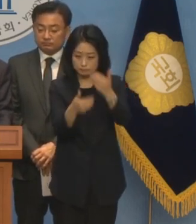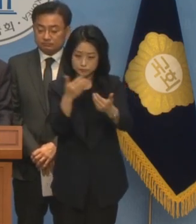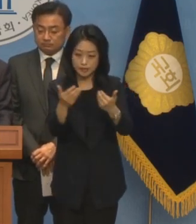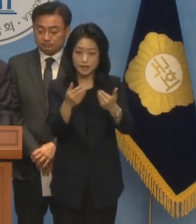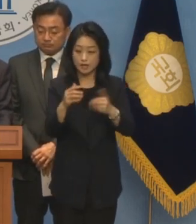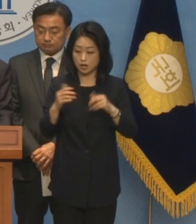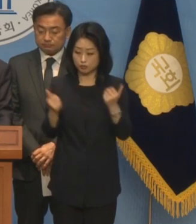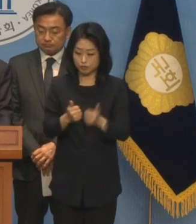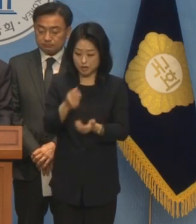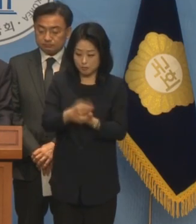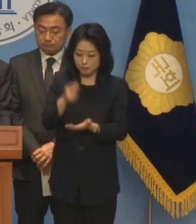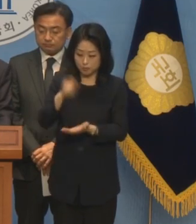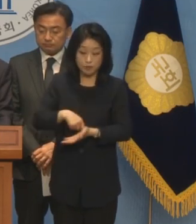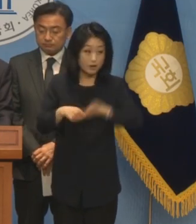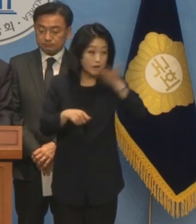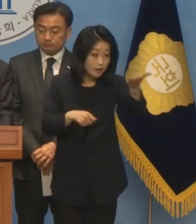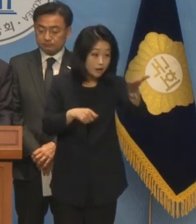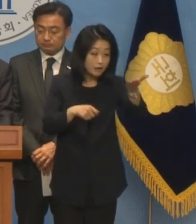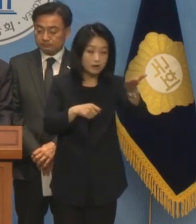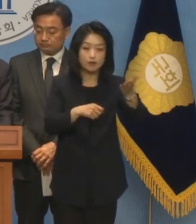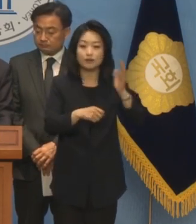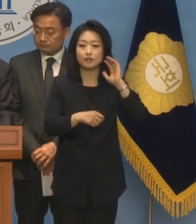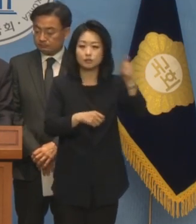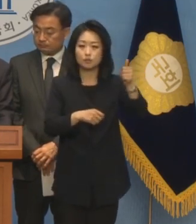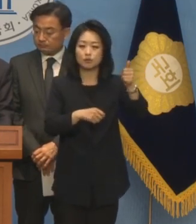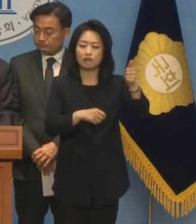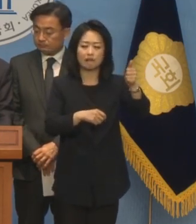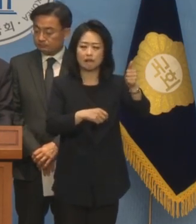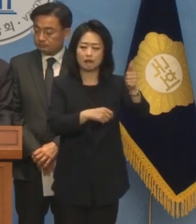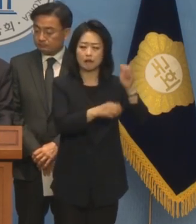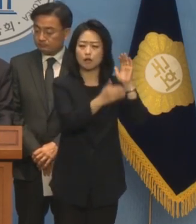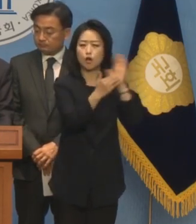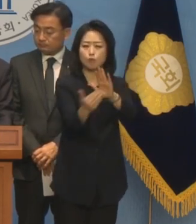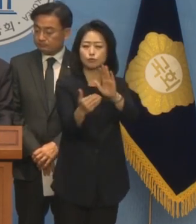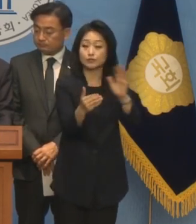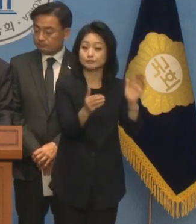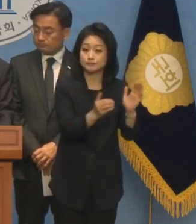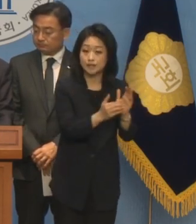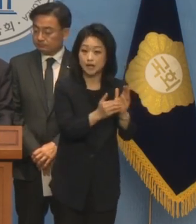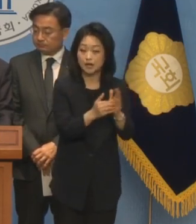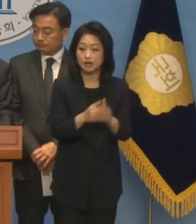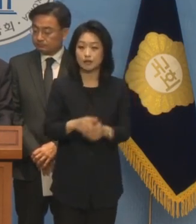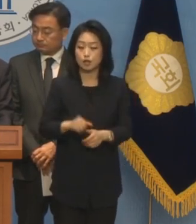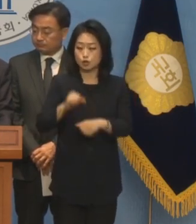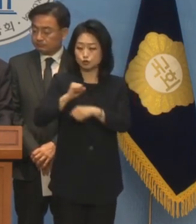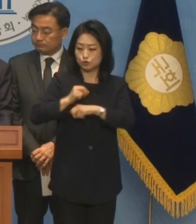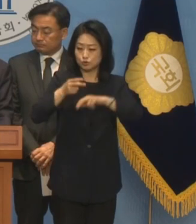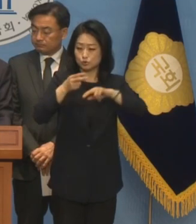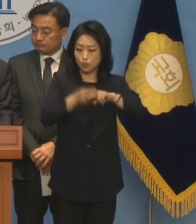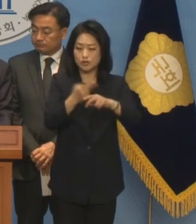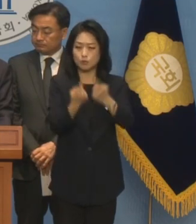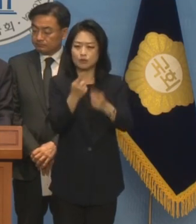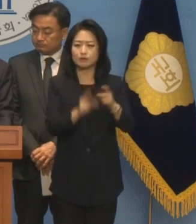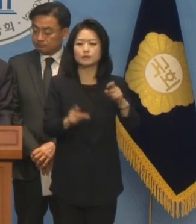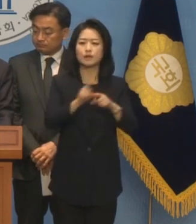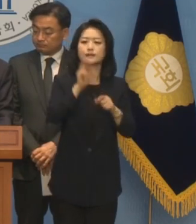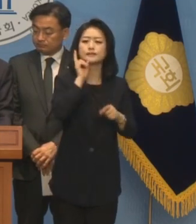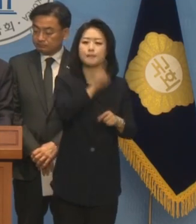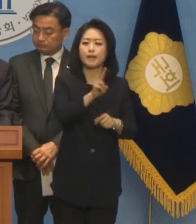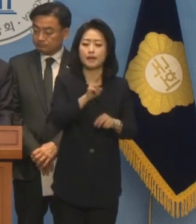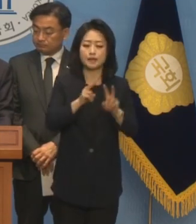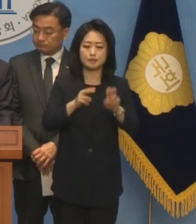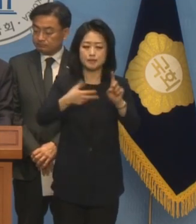번이 무산됐습니다 군부독재 시절보다 더한 모욕을 당해온 21대 국회였다